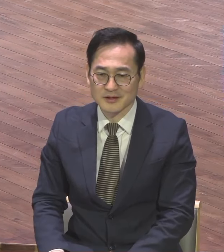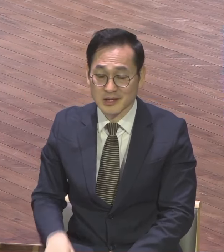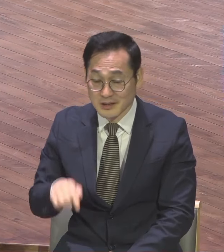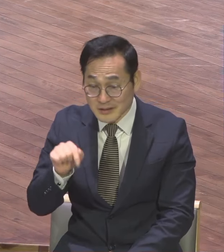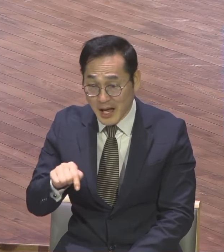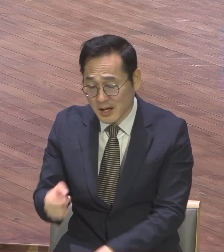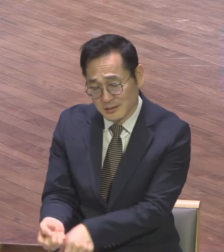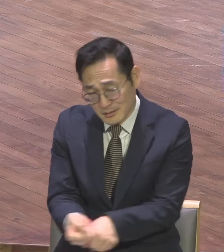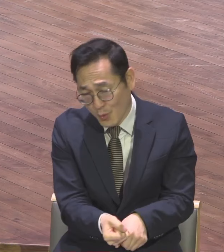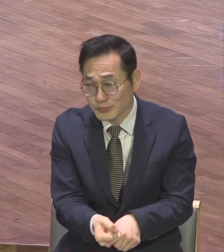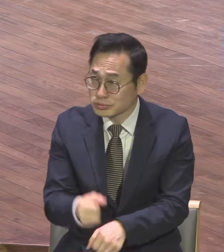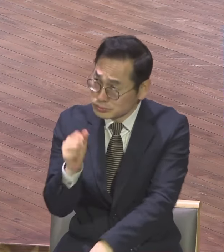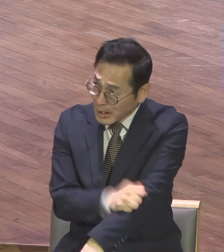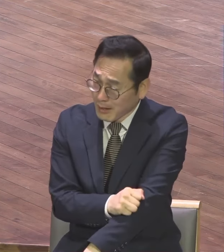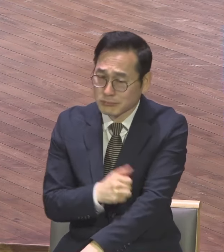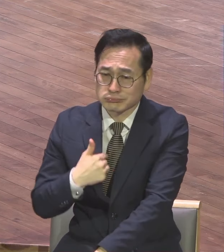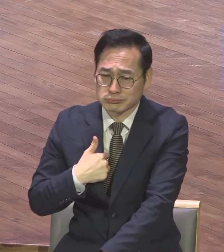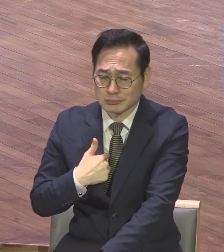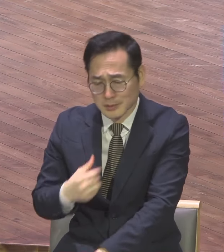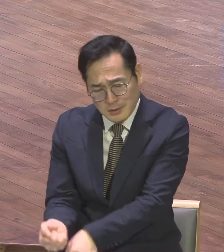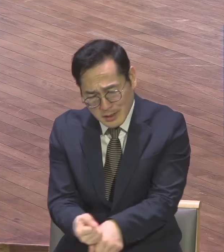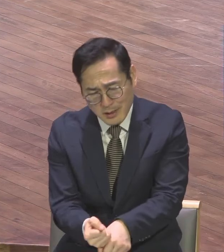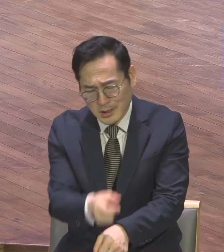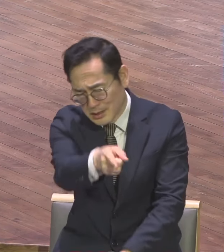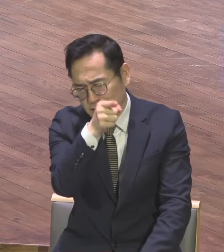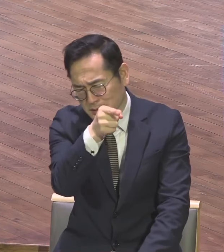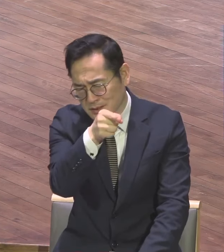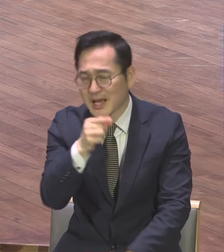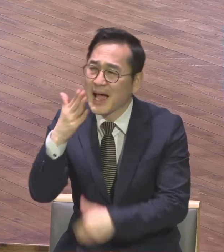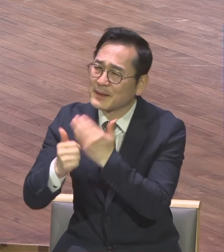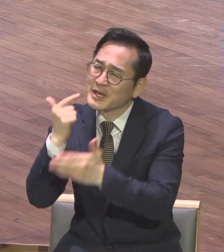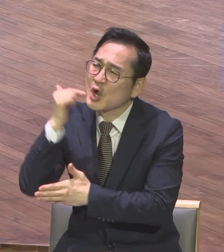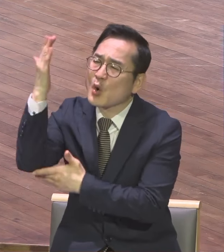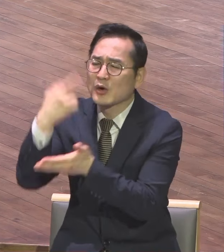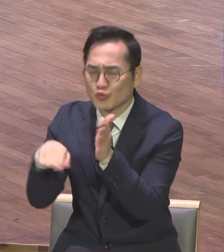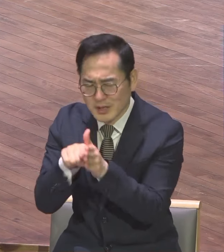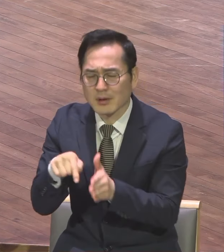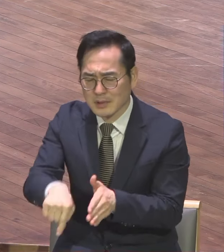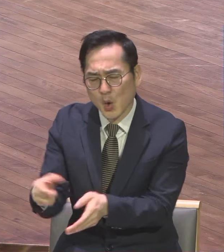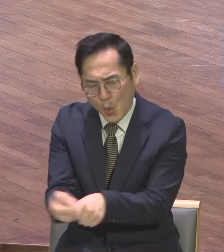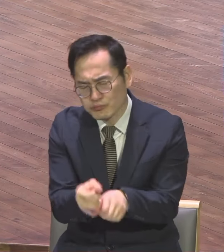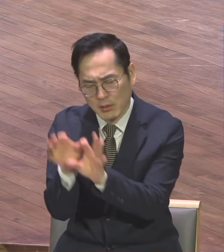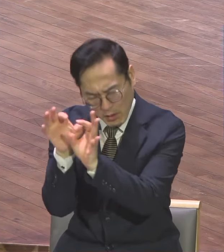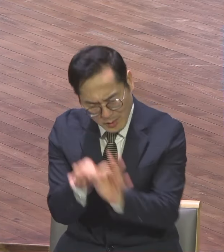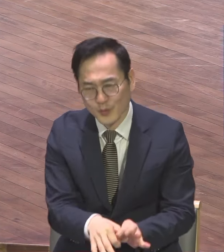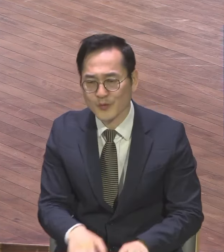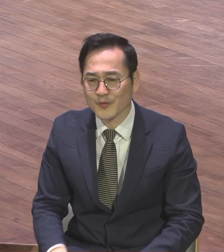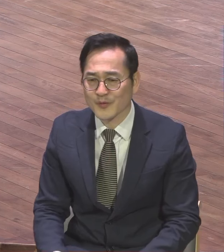영광 돌리기 위해서 사용하고 있습니다. 단지 그뿐입니다. 그래서